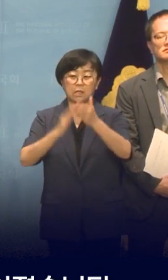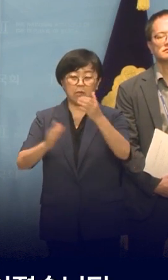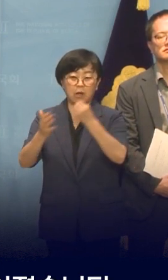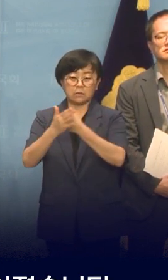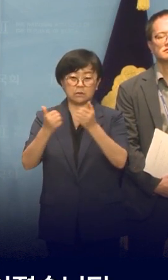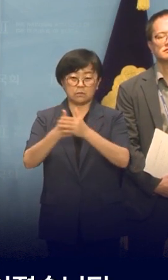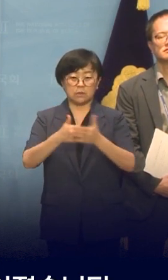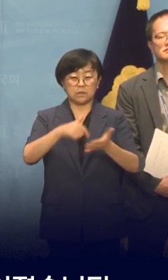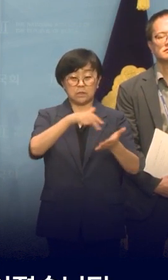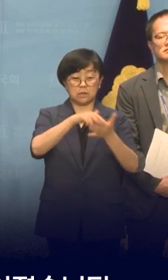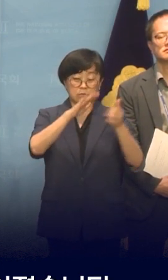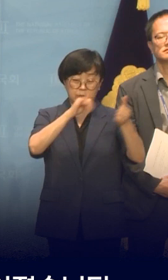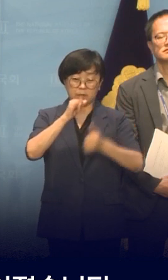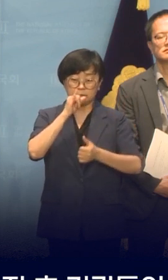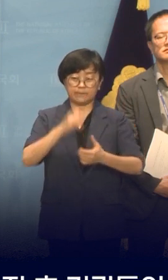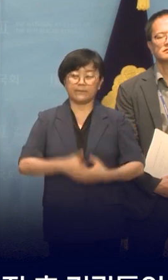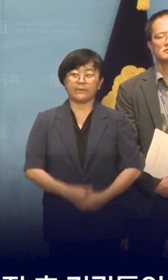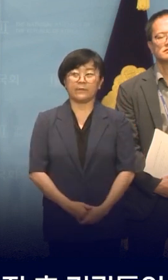신문이 이루어졌습니다